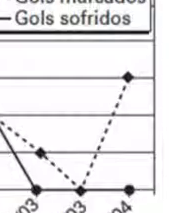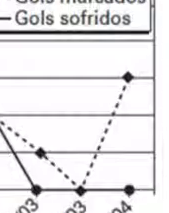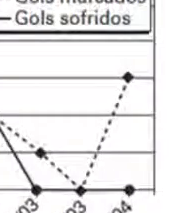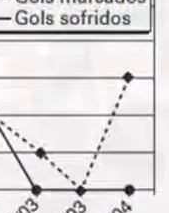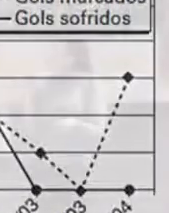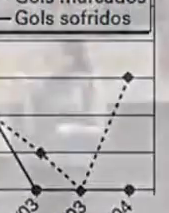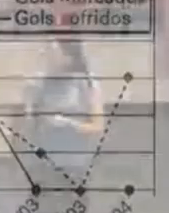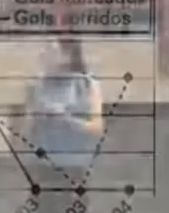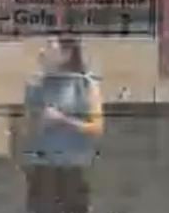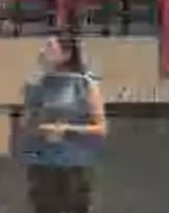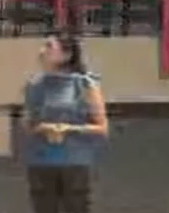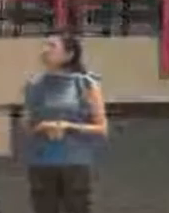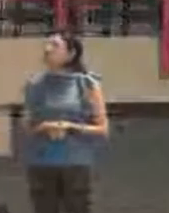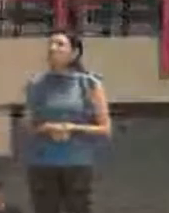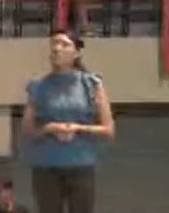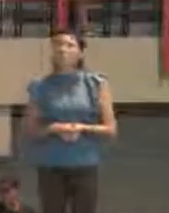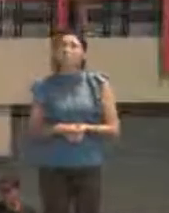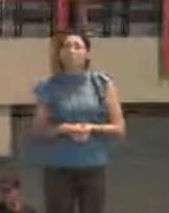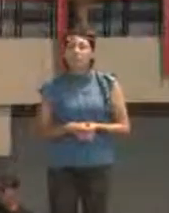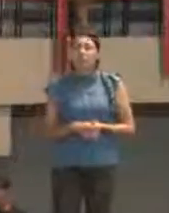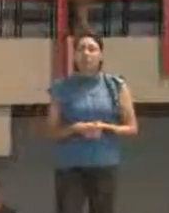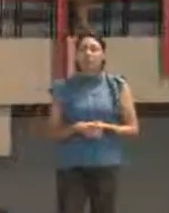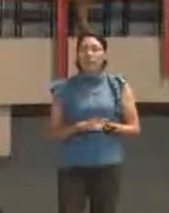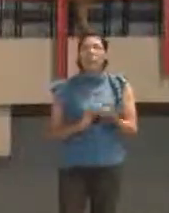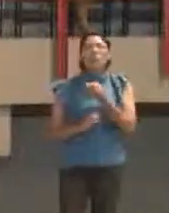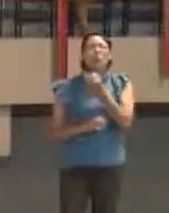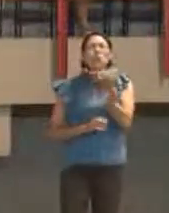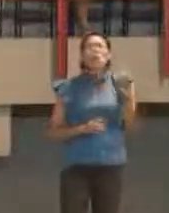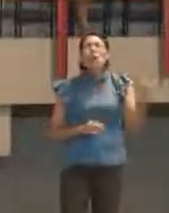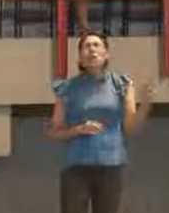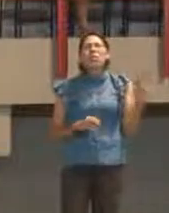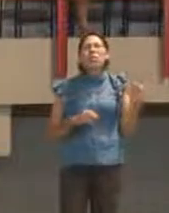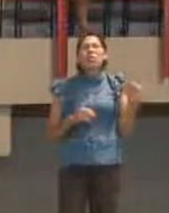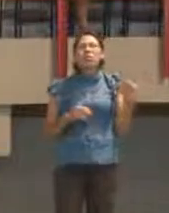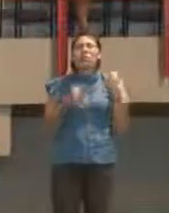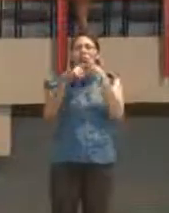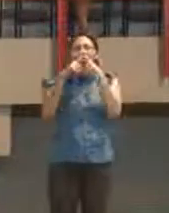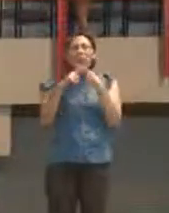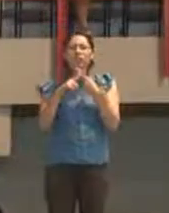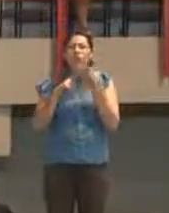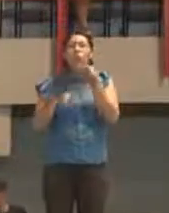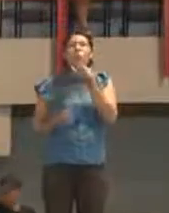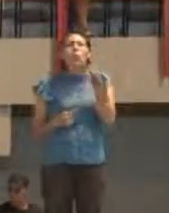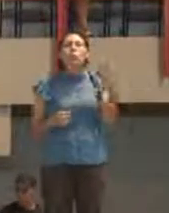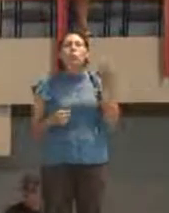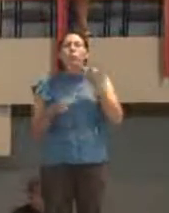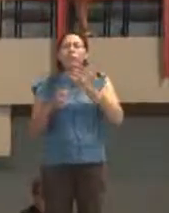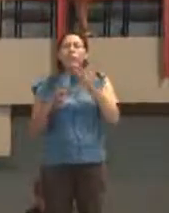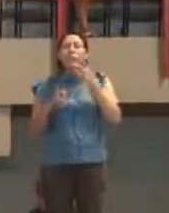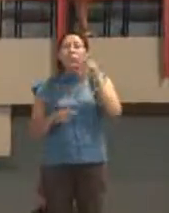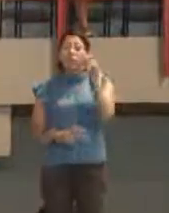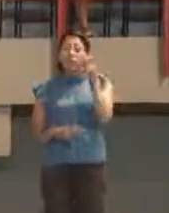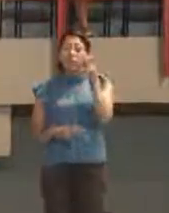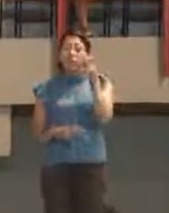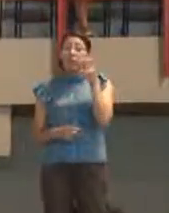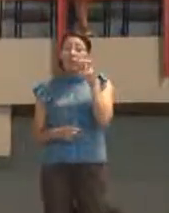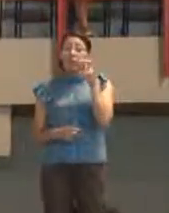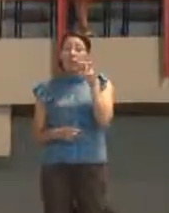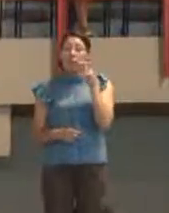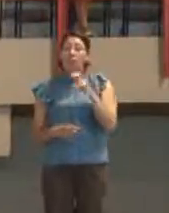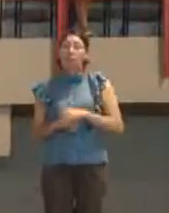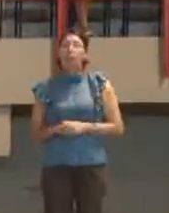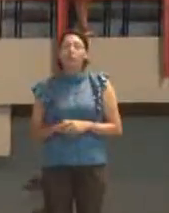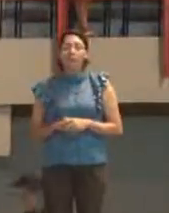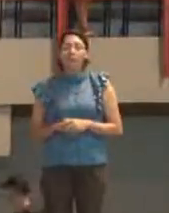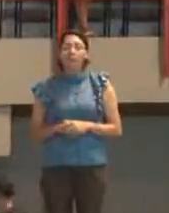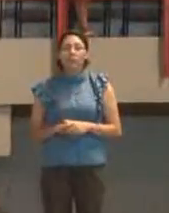E ele venceu esse. Quantas partidas ele venceu? 5 partidas. 5